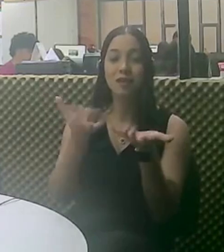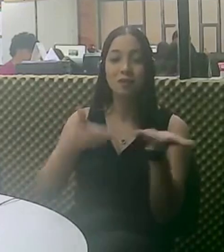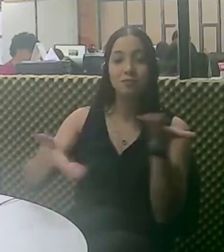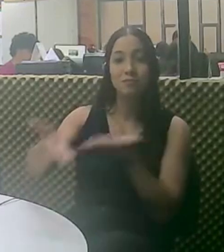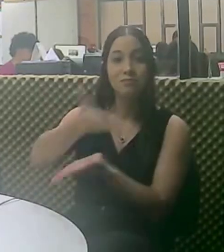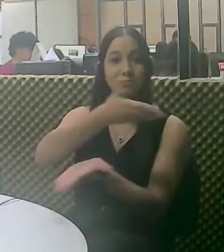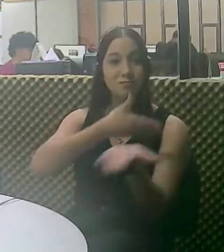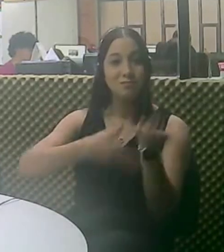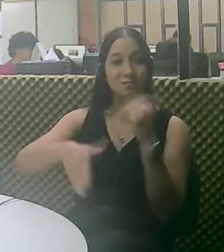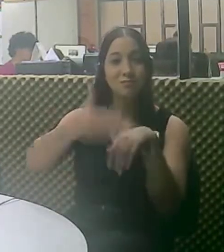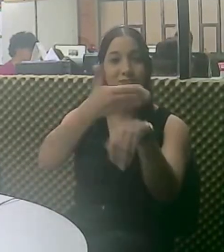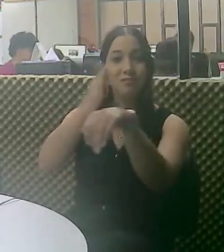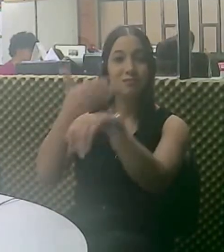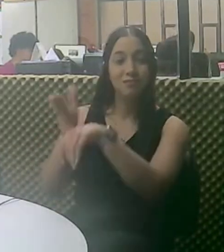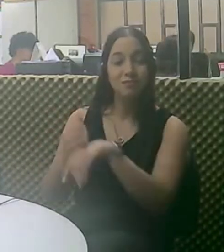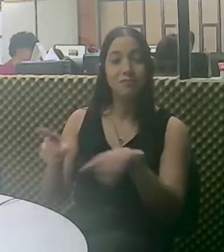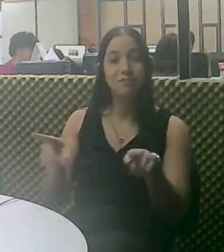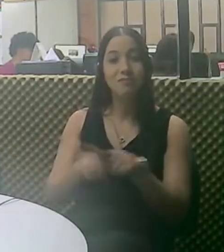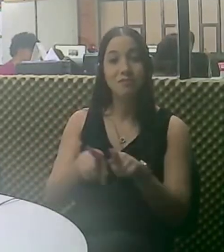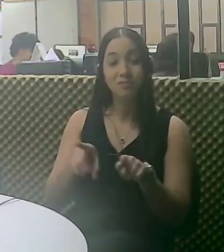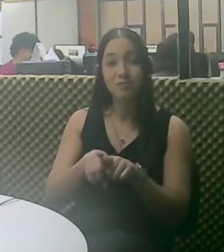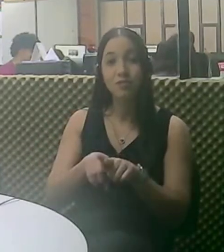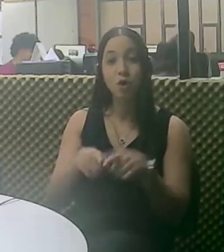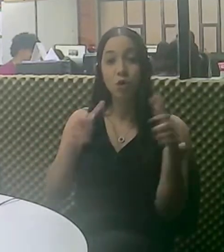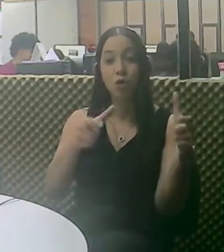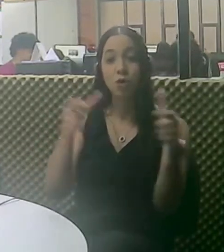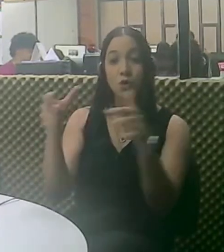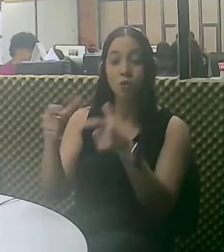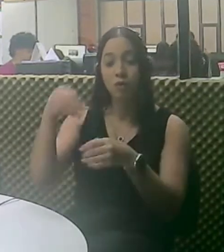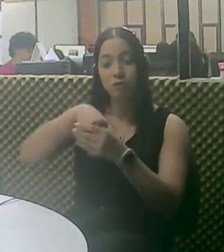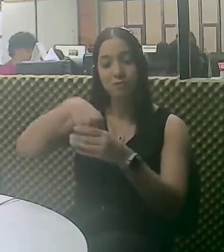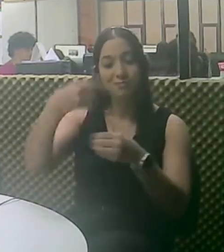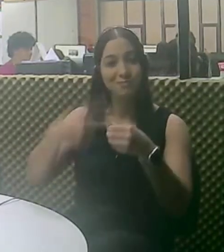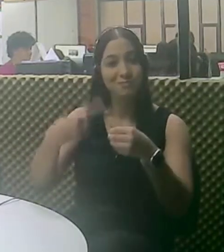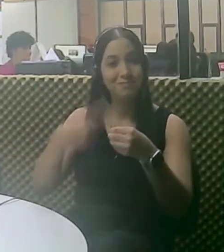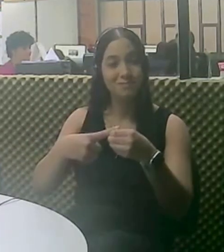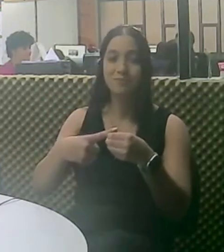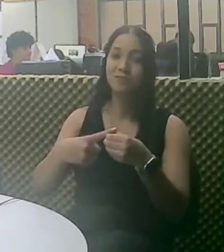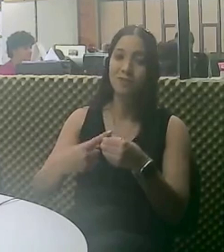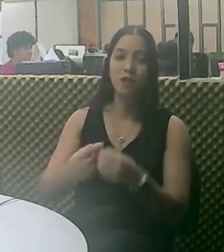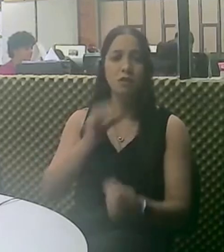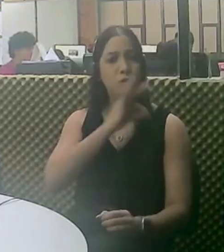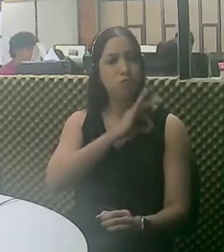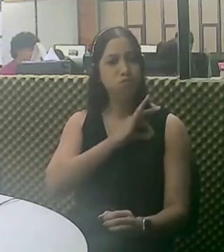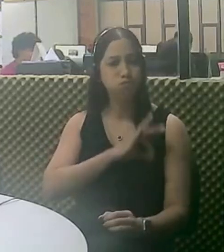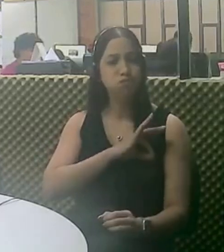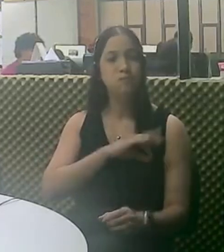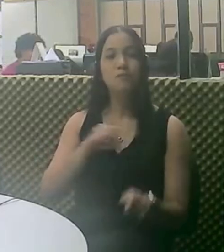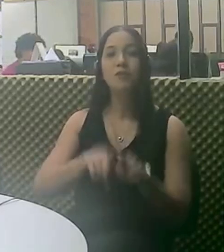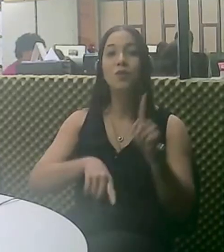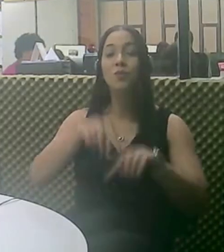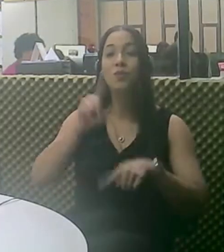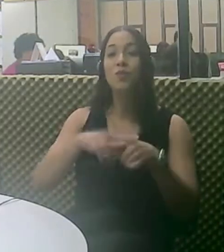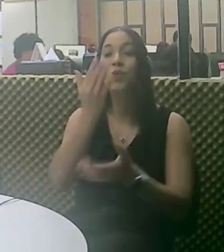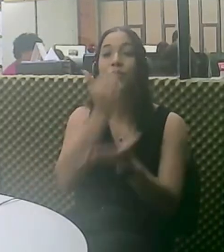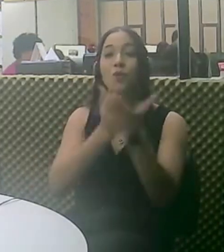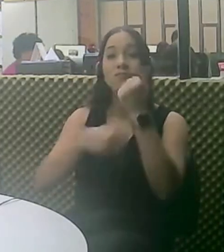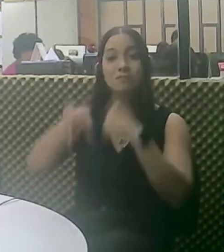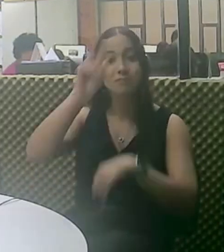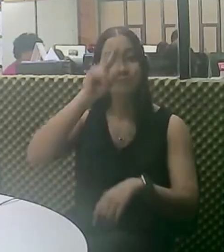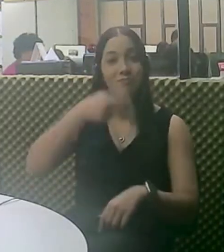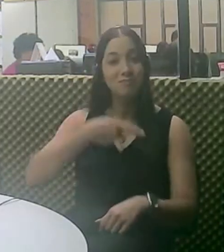envolve uma prática que pode ser aplicada também em ambientes urbanos, podendo gerar renda e produtos para consumo